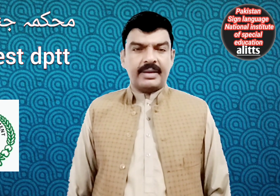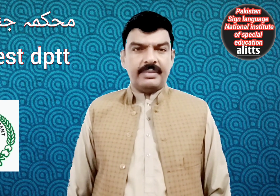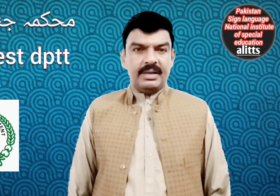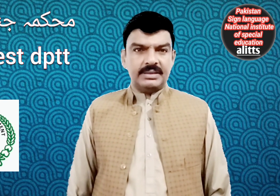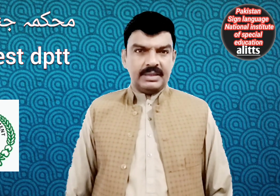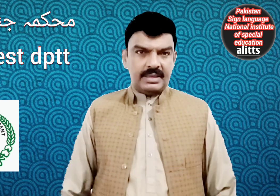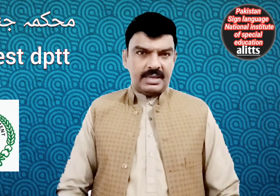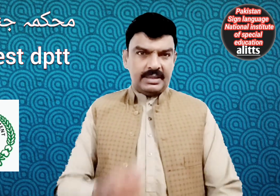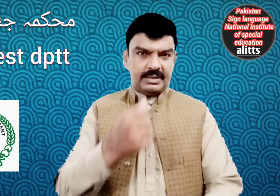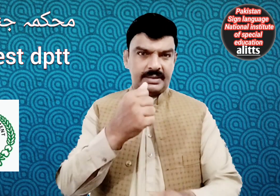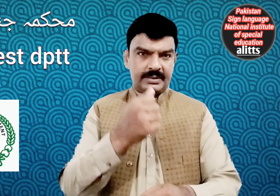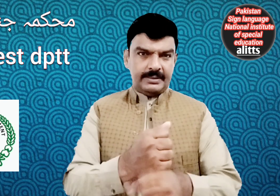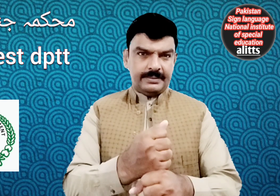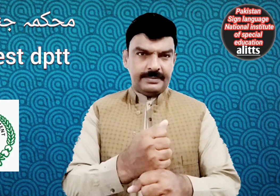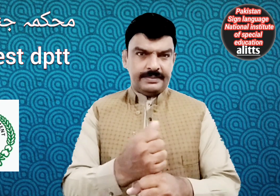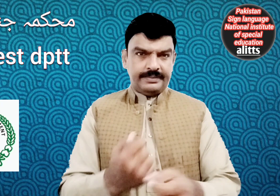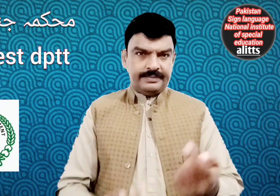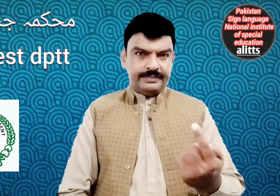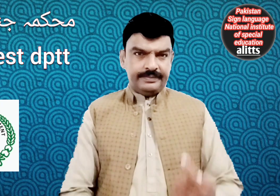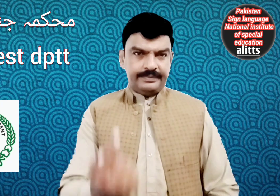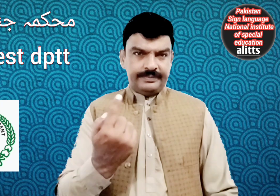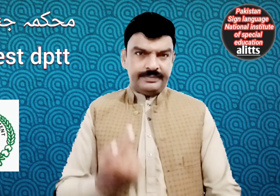महकमा जंगलात,